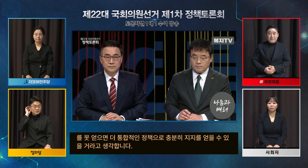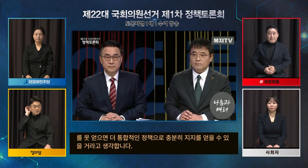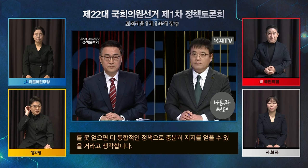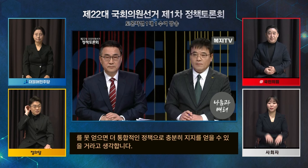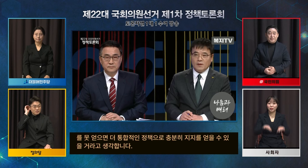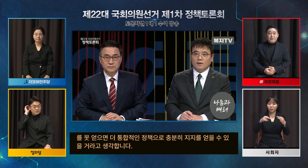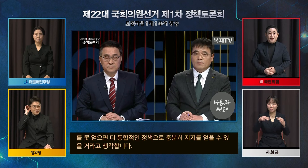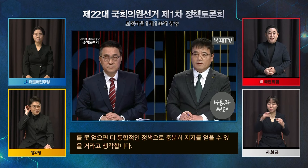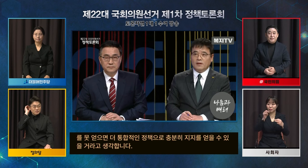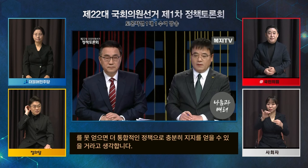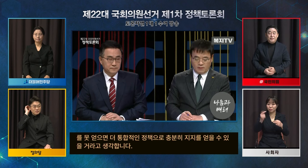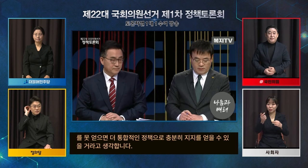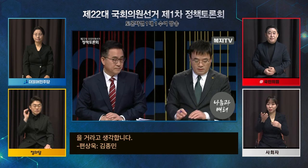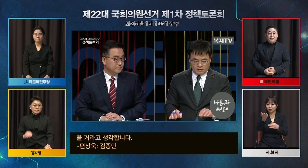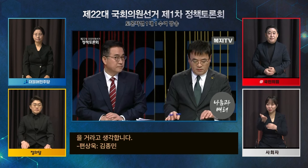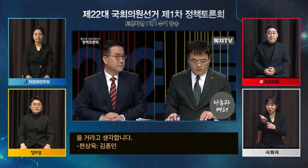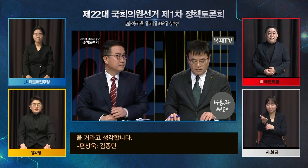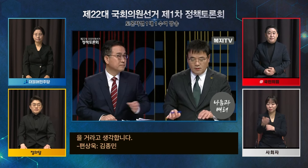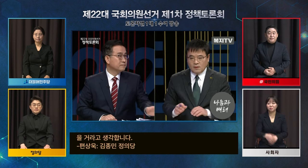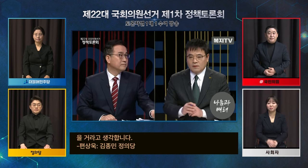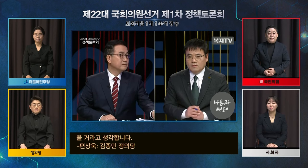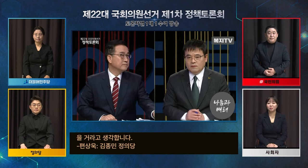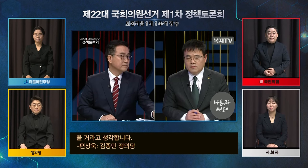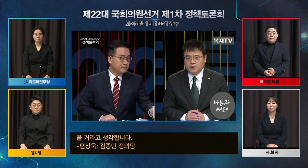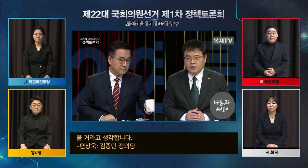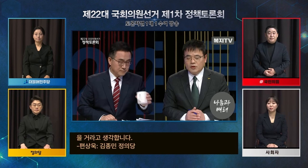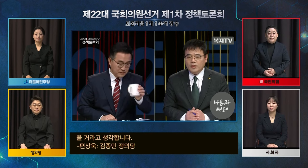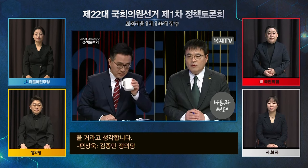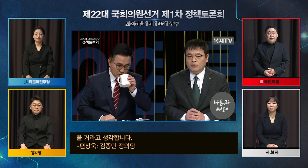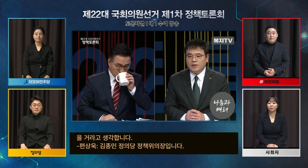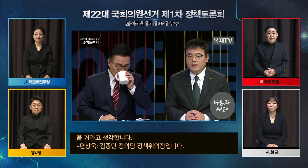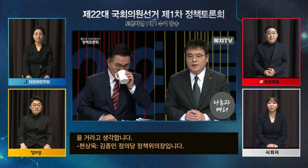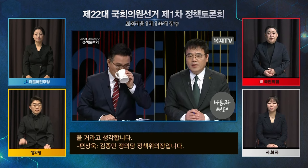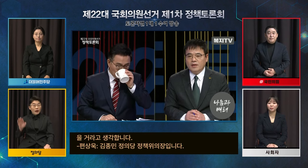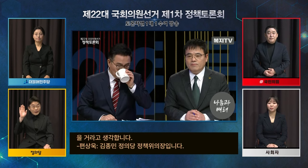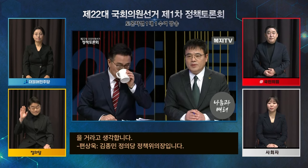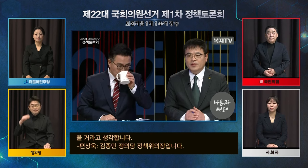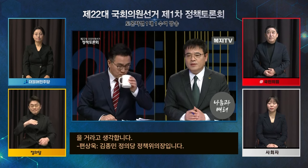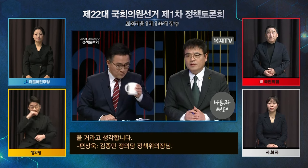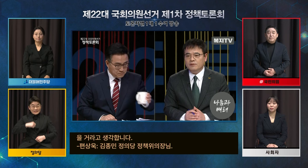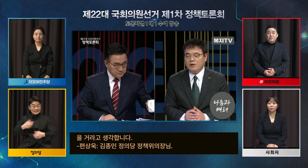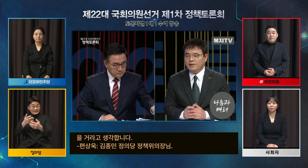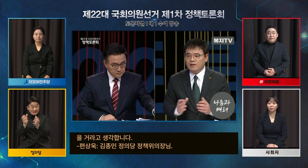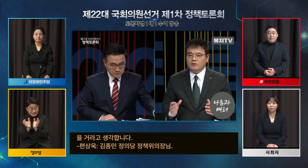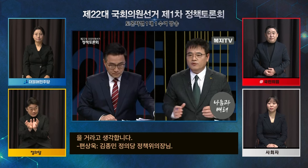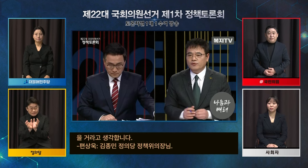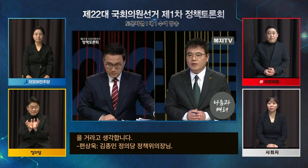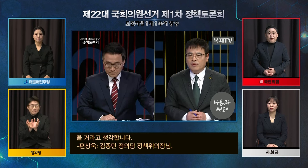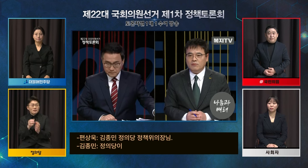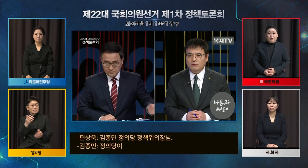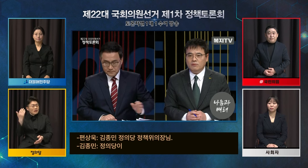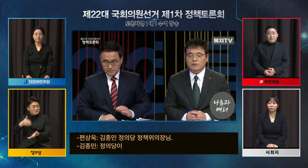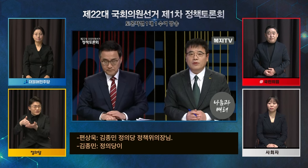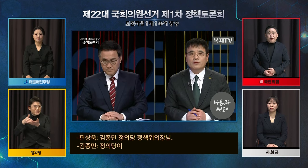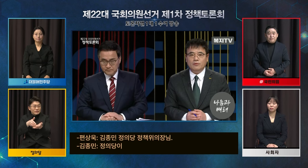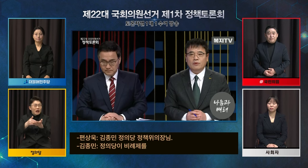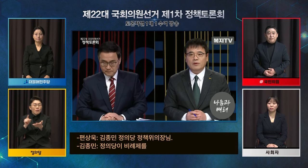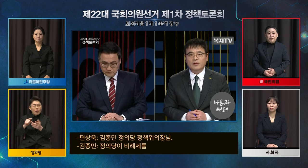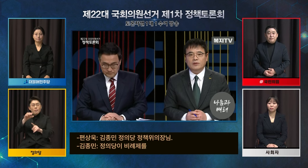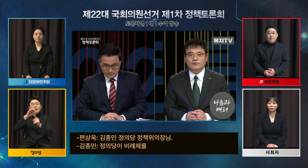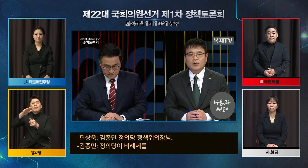김종민 정의당 정책위원장님. 그러니까 정의당이 오랜 기간 비례제를 확대할 것을 주장해왔고